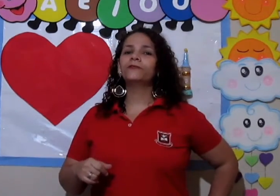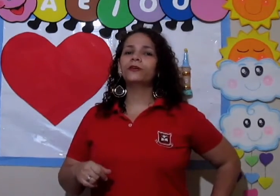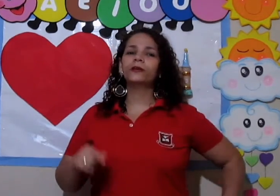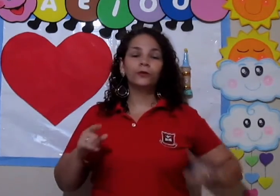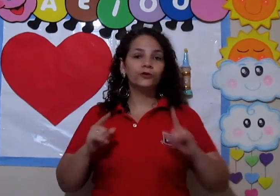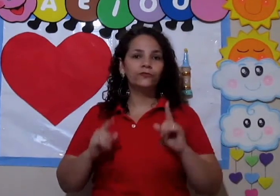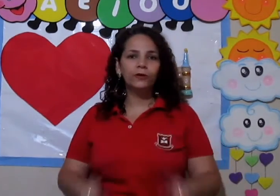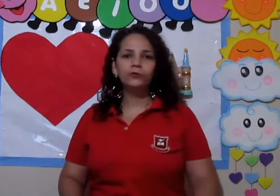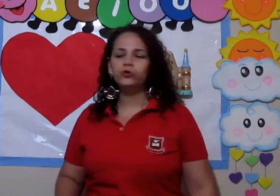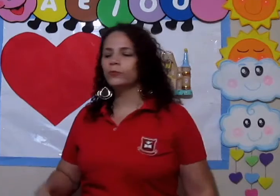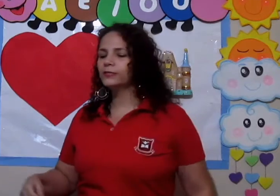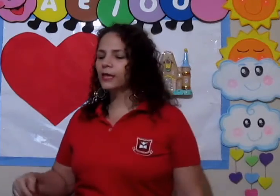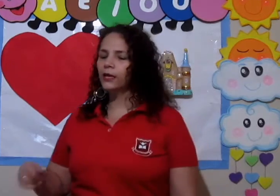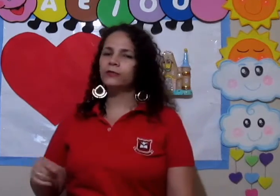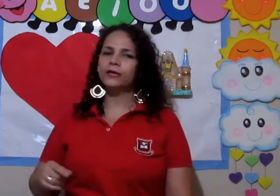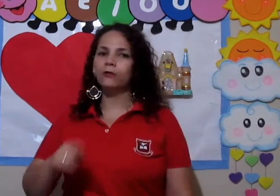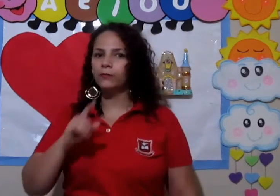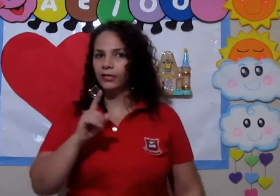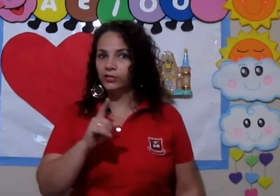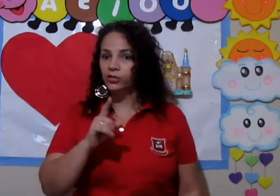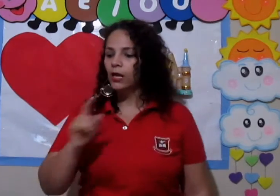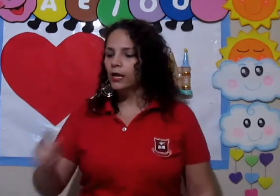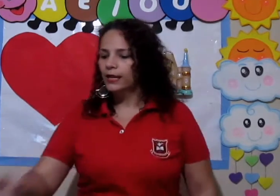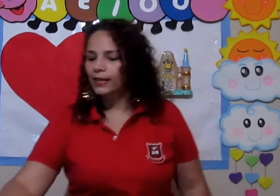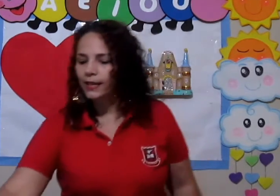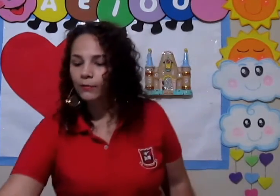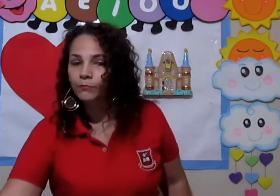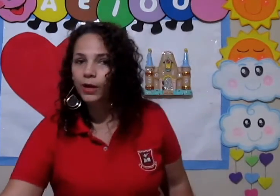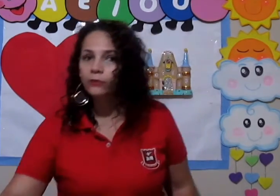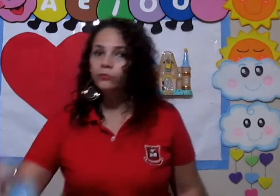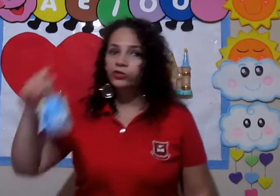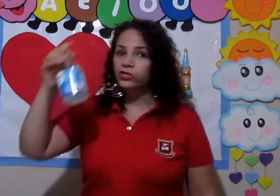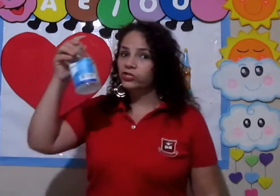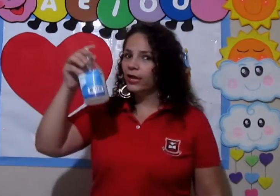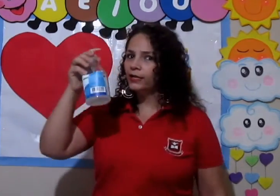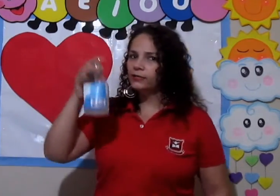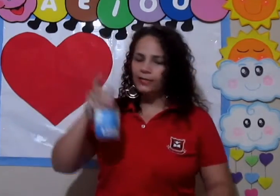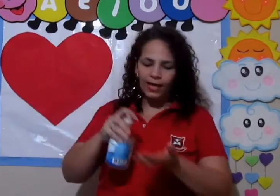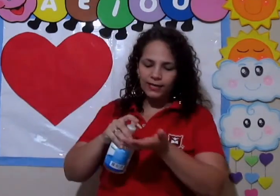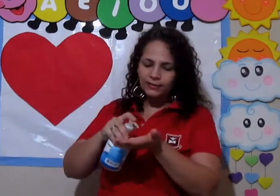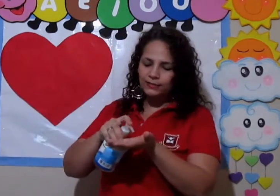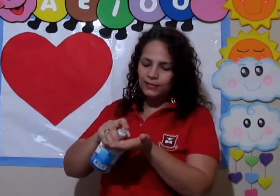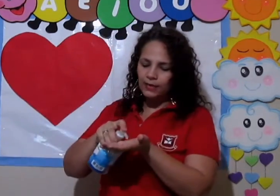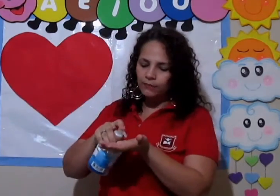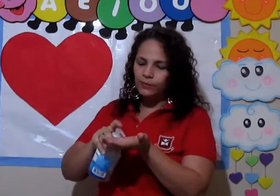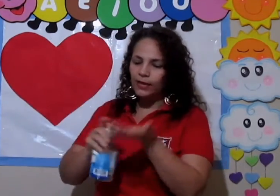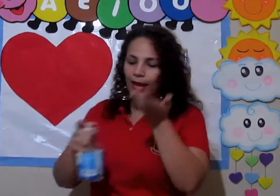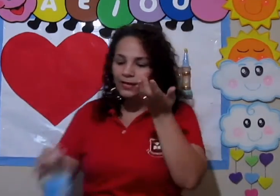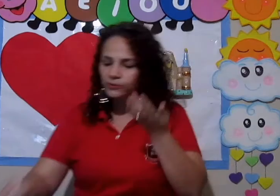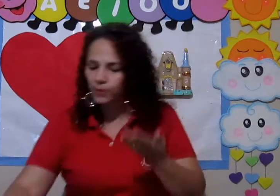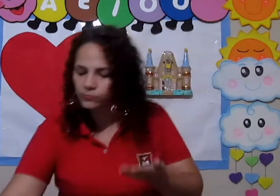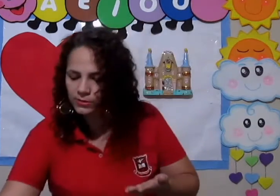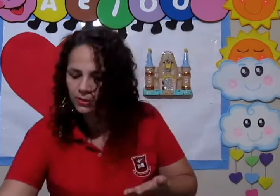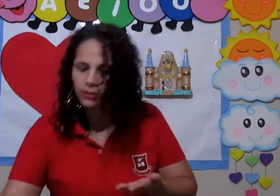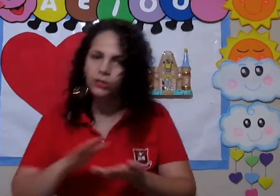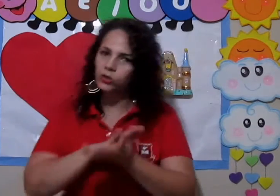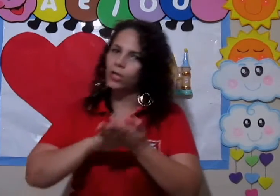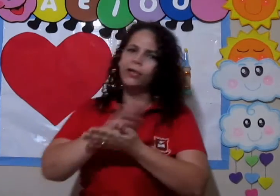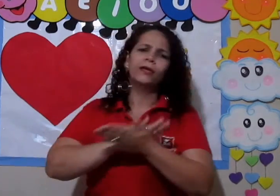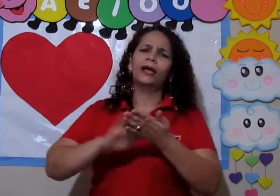segunda-feira e nós vamos começar a nossa aula, mas lembrando de higienizar sempre as mãozinhas. Olha, a tia